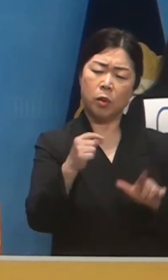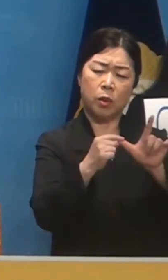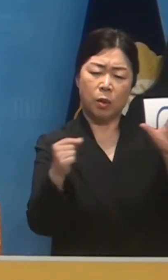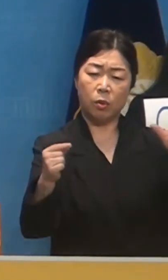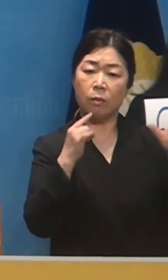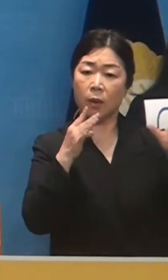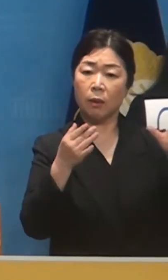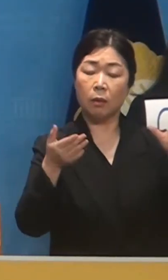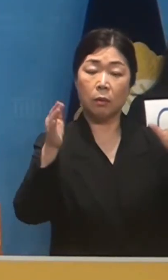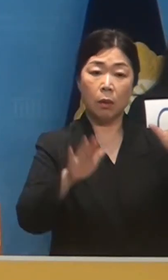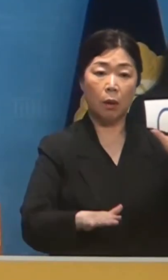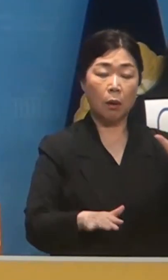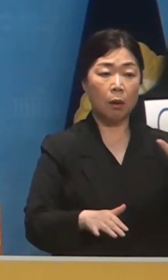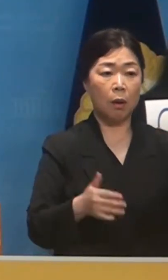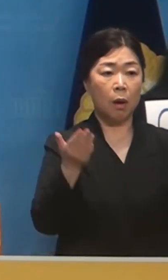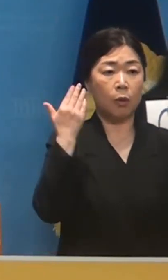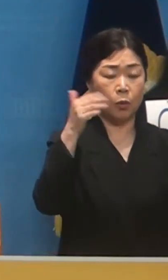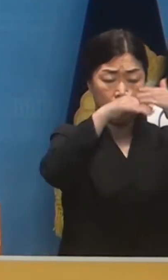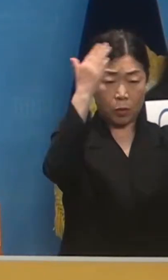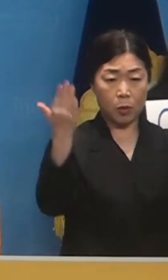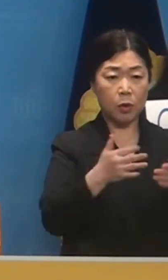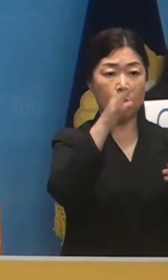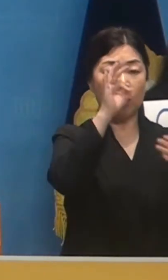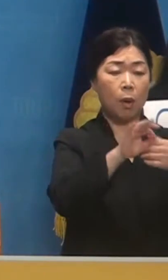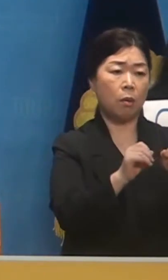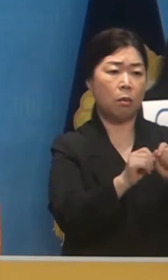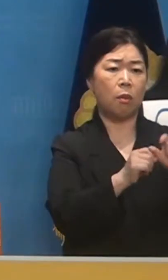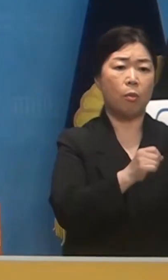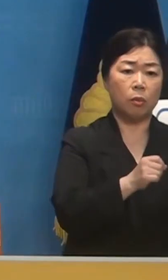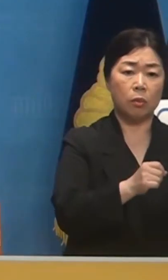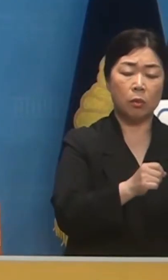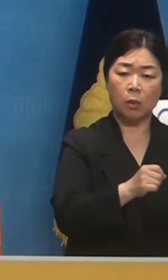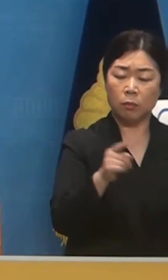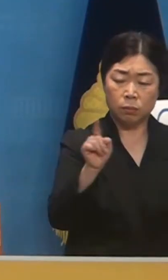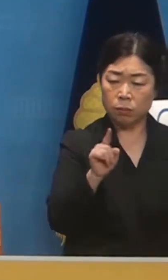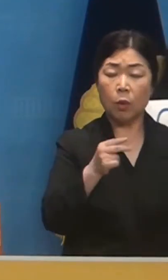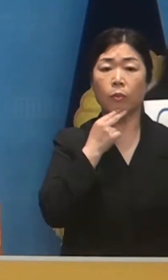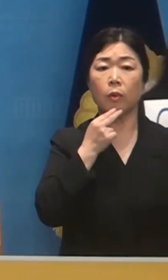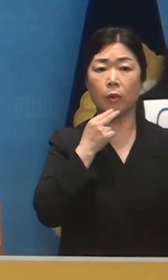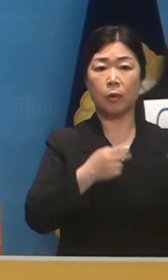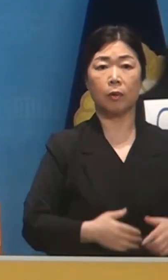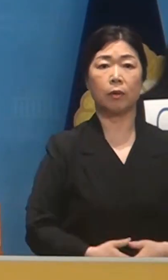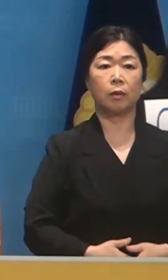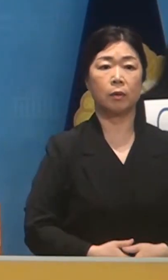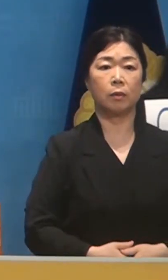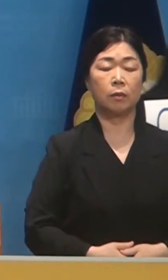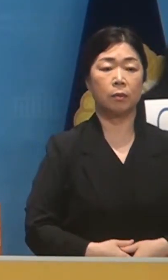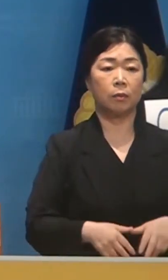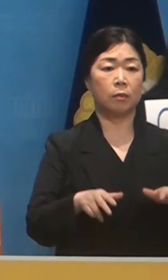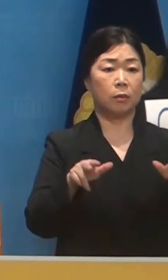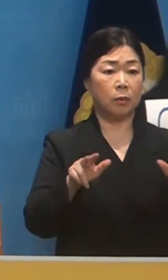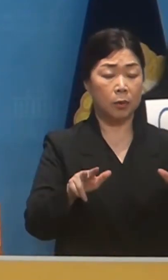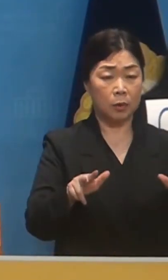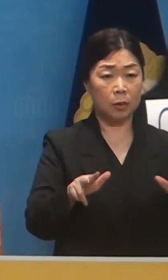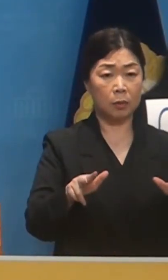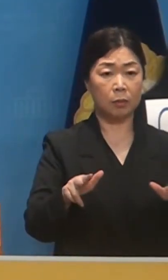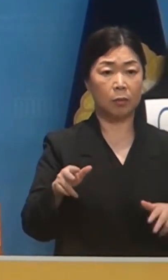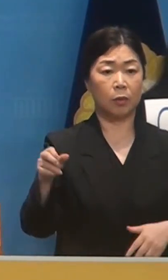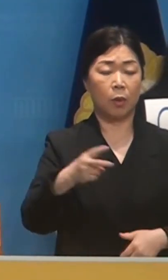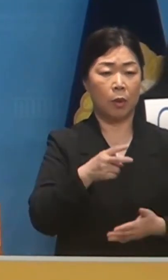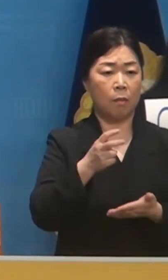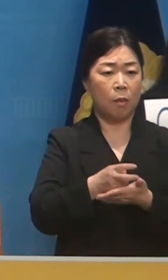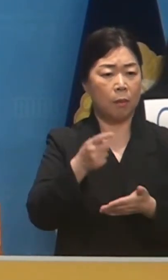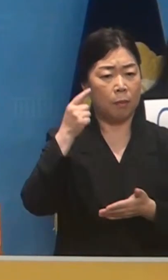학교 전체가 휘둘리게 만들려는 그런 목적으로 현재 또 정순호 의원이 다시금